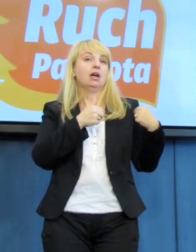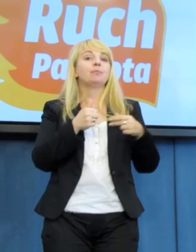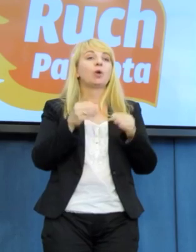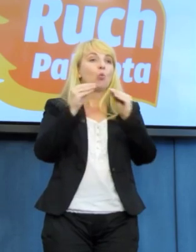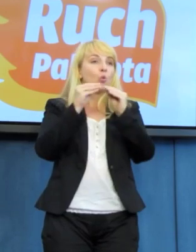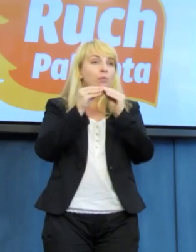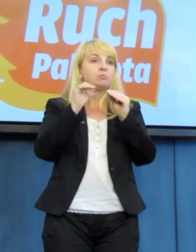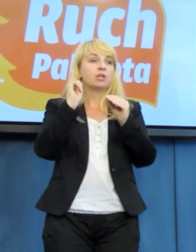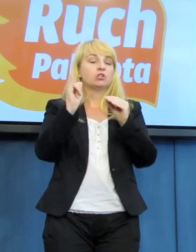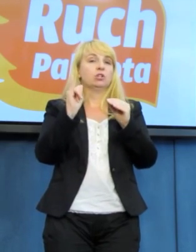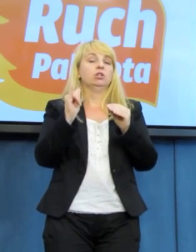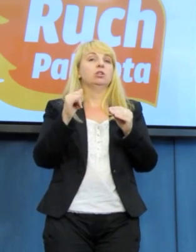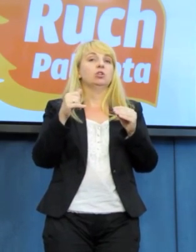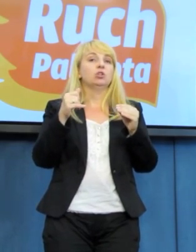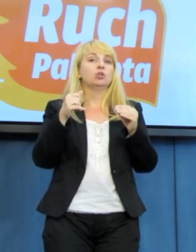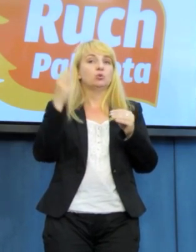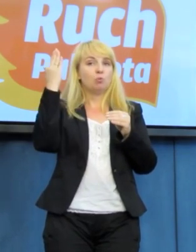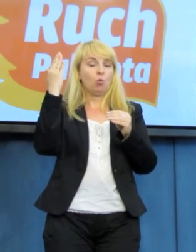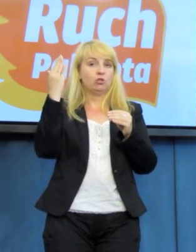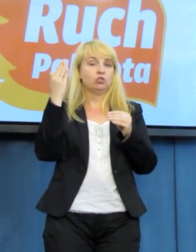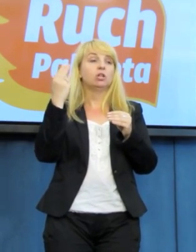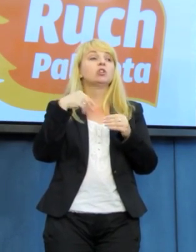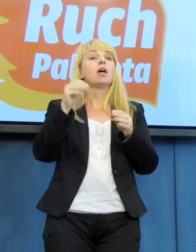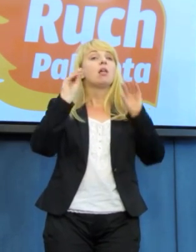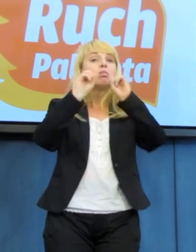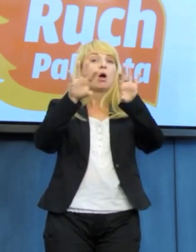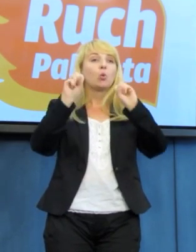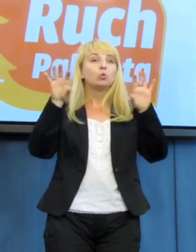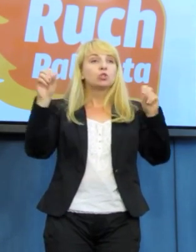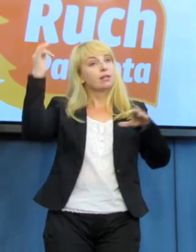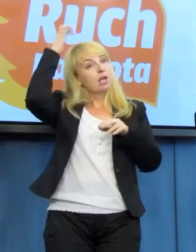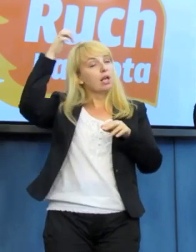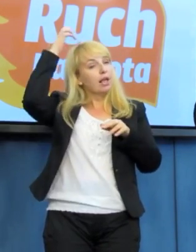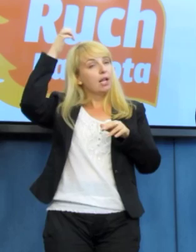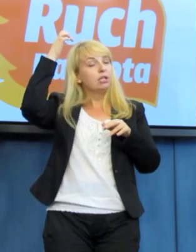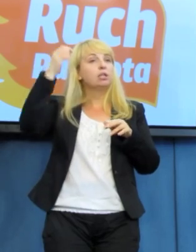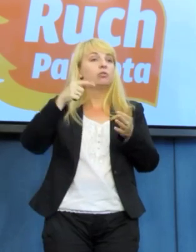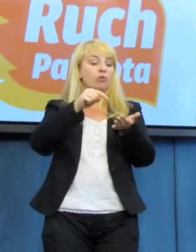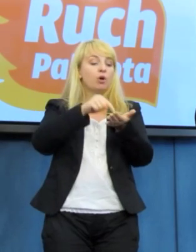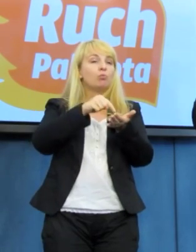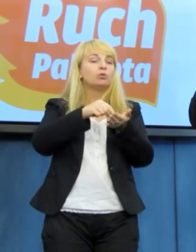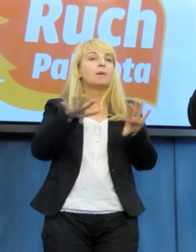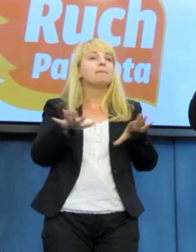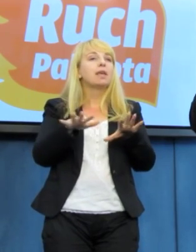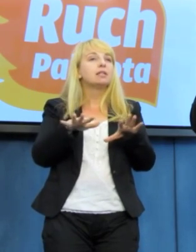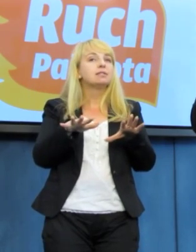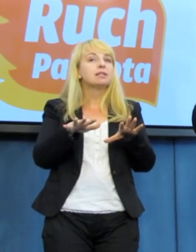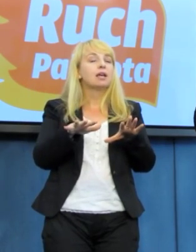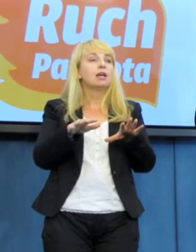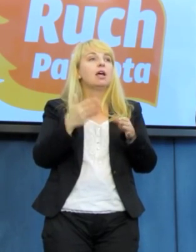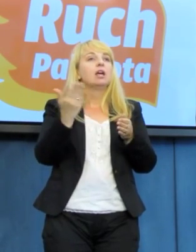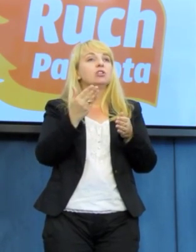uznał, że nauczanie religii prowadzone w punktach katechetycznych przed tym, jak